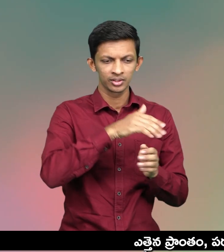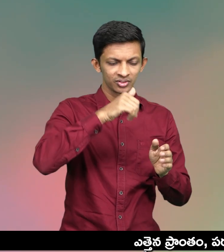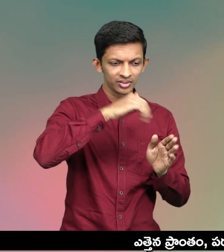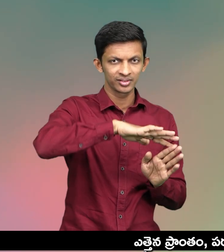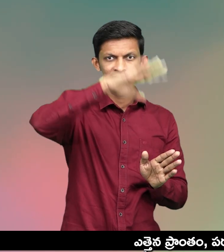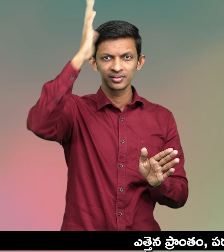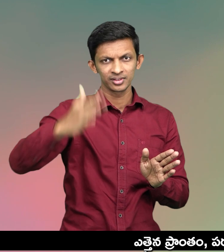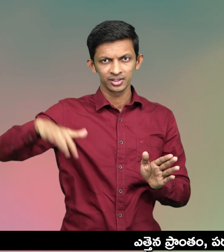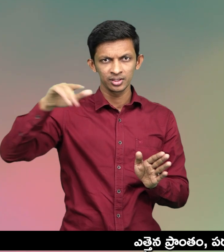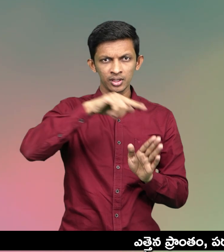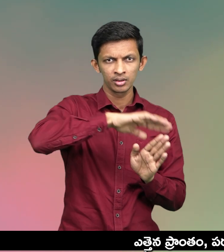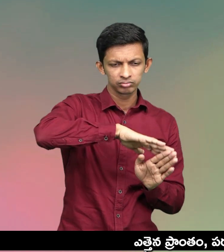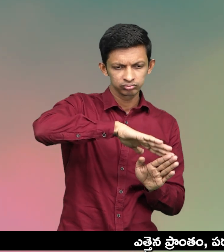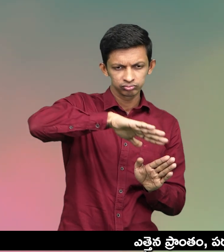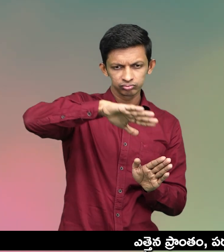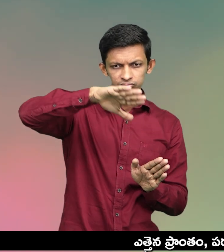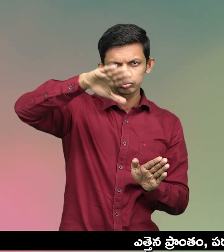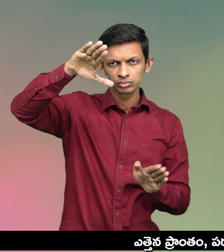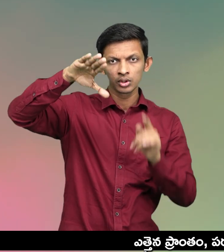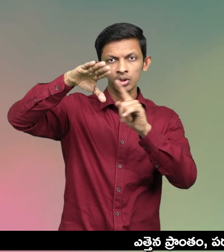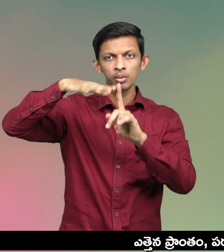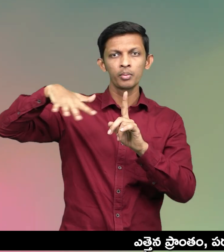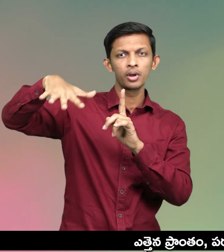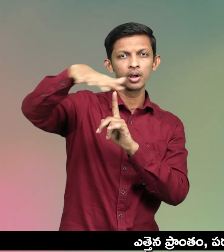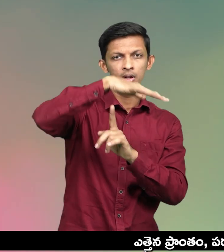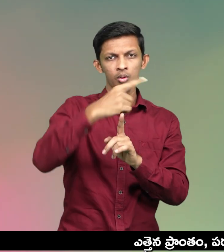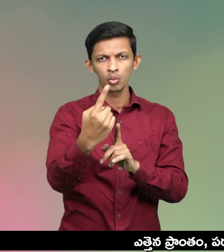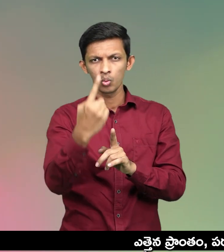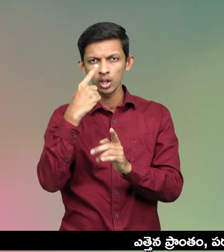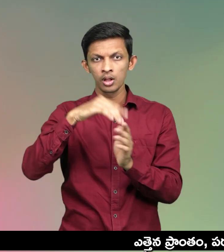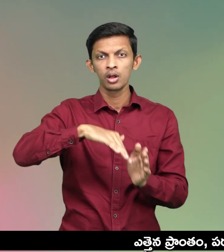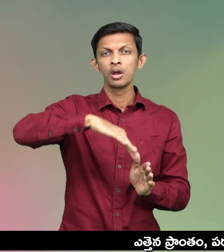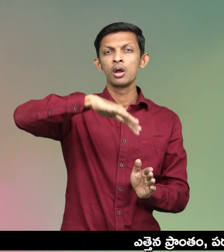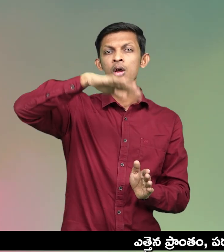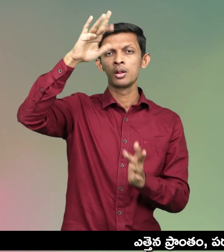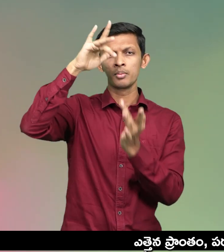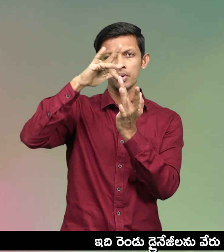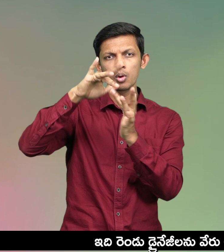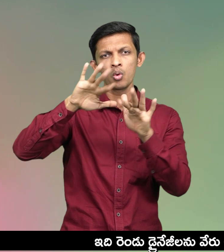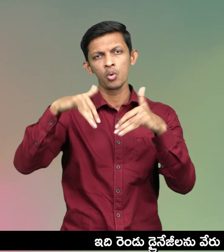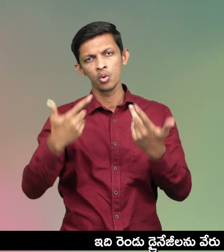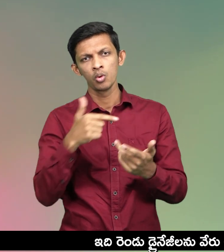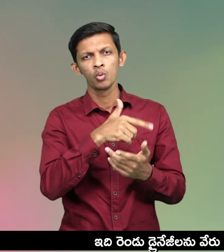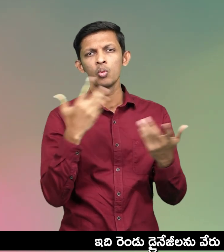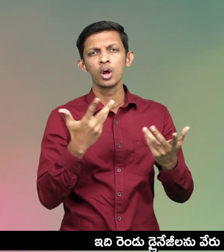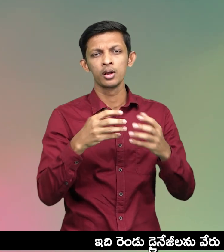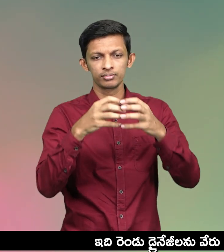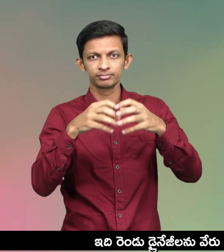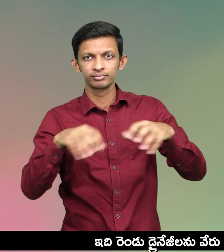ఎత్తైన ప్రాంతం, పర్వతం లేదా ఎత్తైన ప్రాంతం వంటివి. ఇది రెండు డ్రైనేజీలను